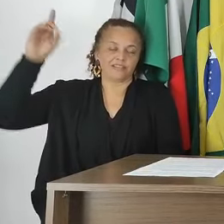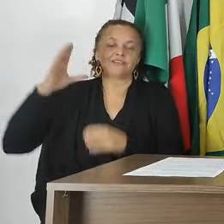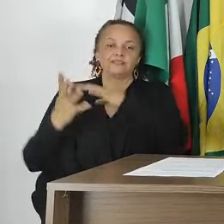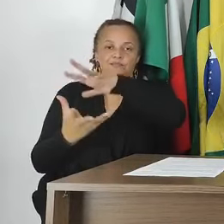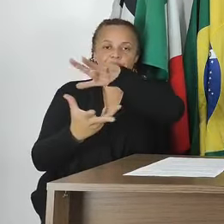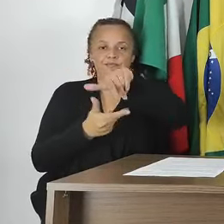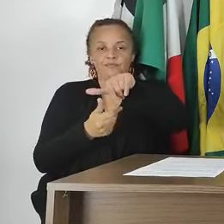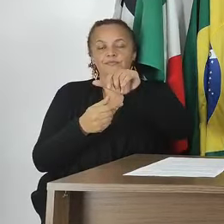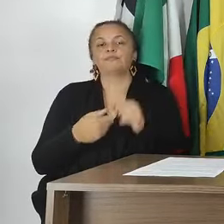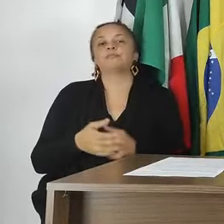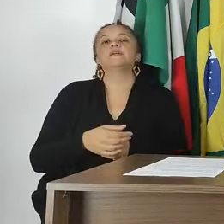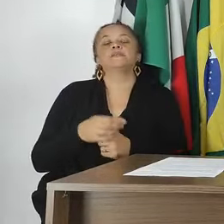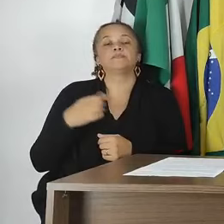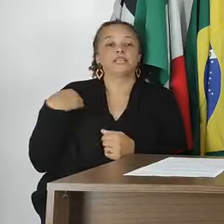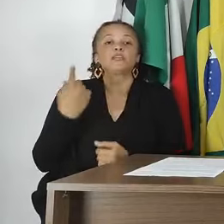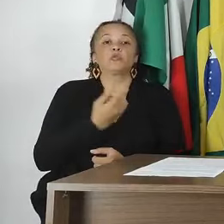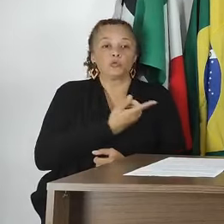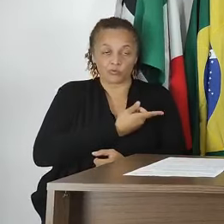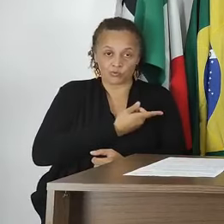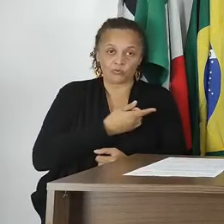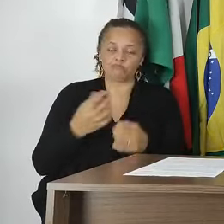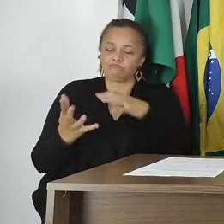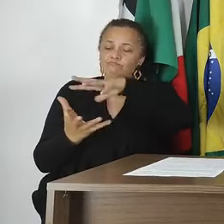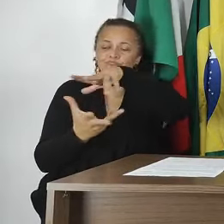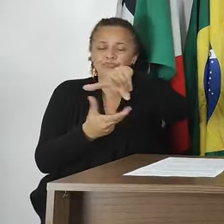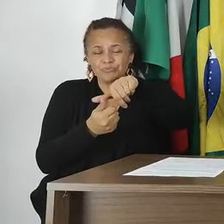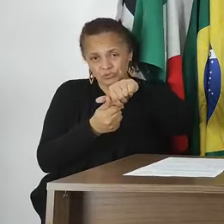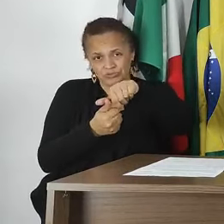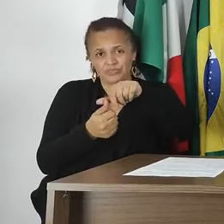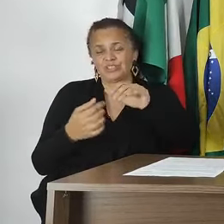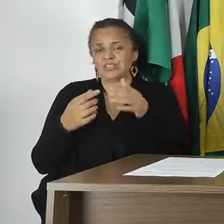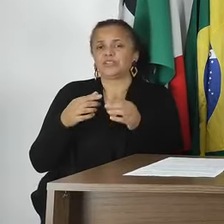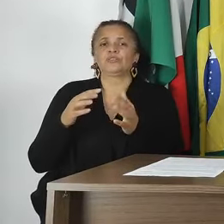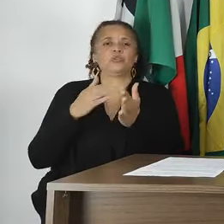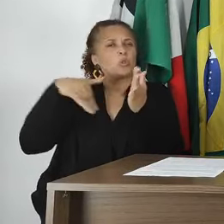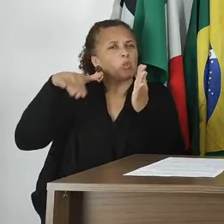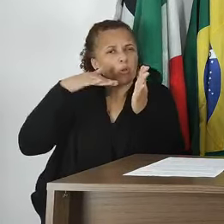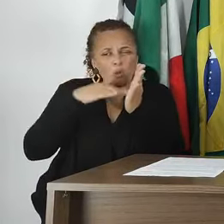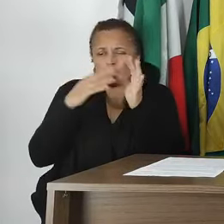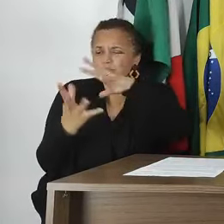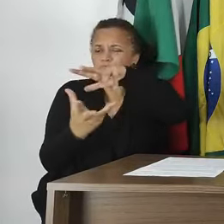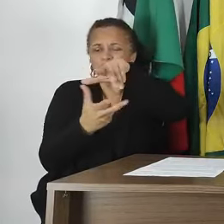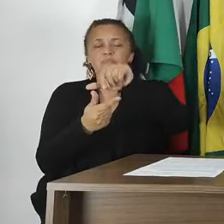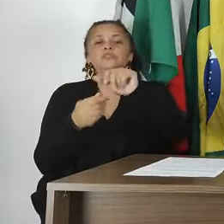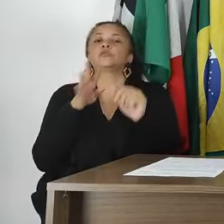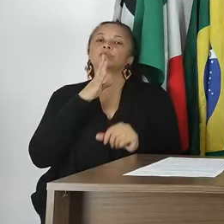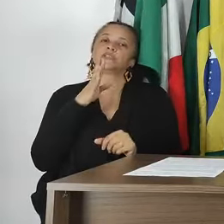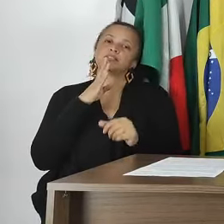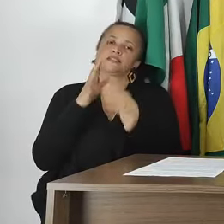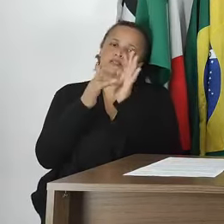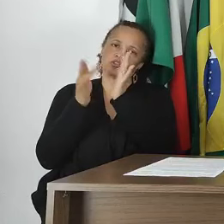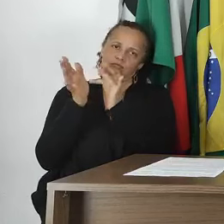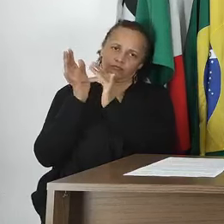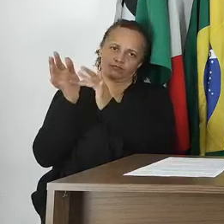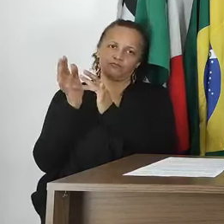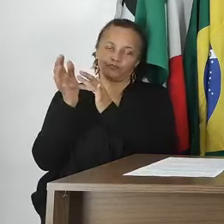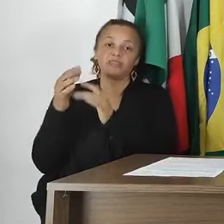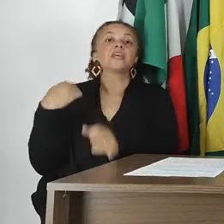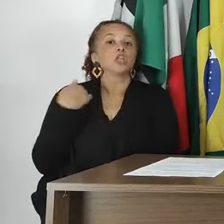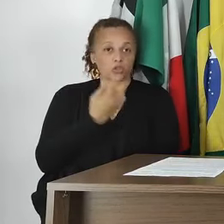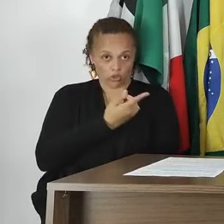criatura, resultando na salvação de milhões de pessoas. A nossa igreja, ela tem um